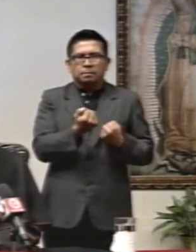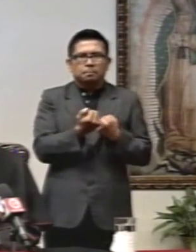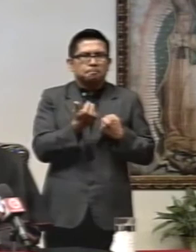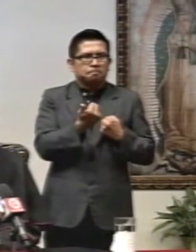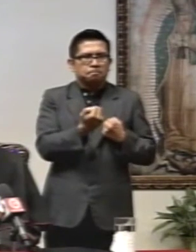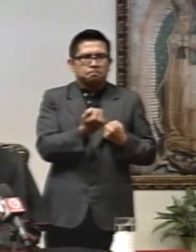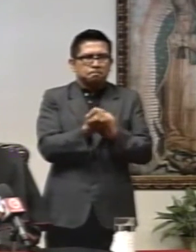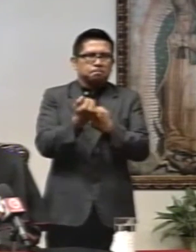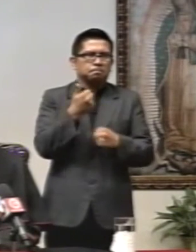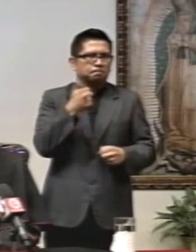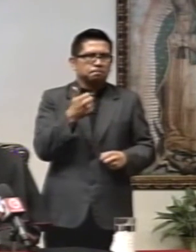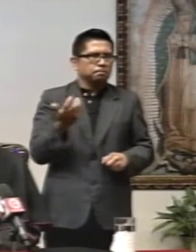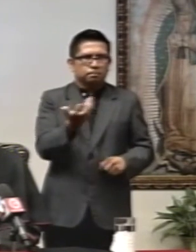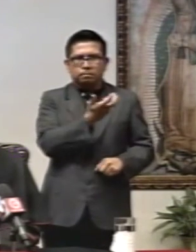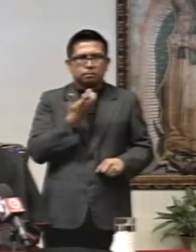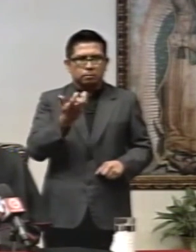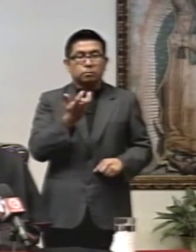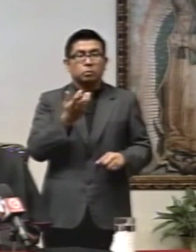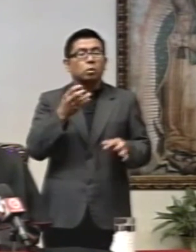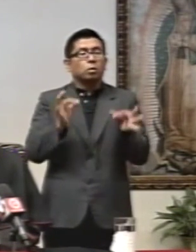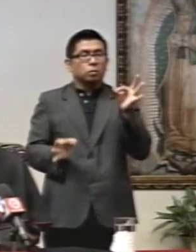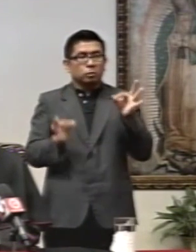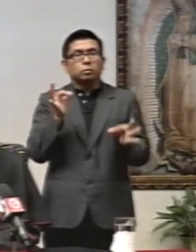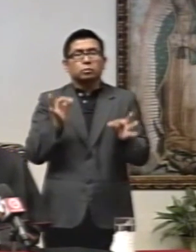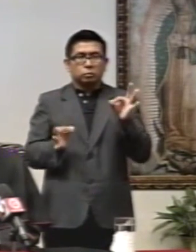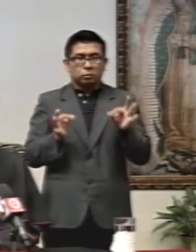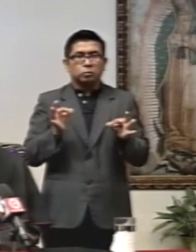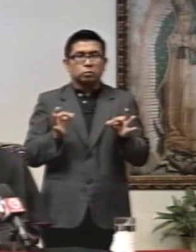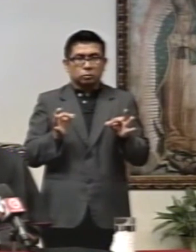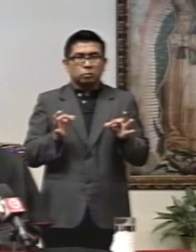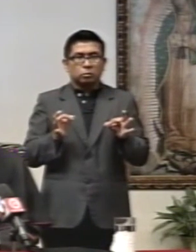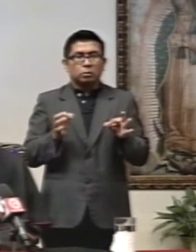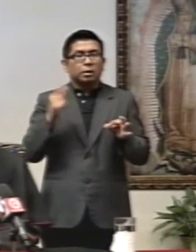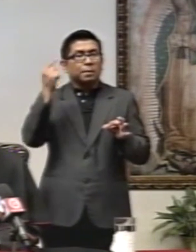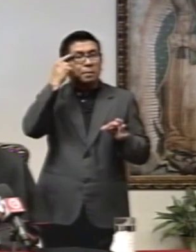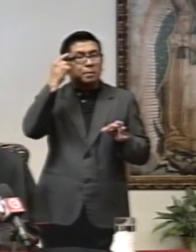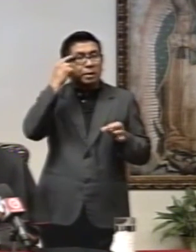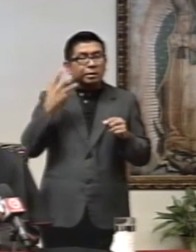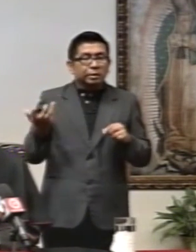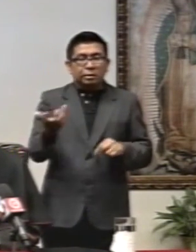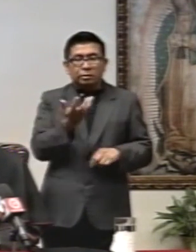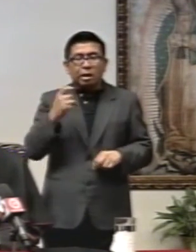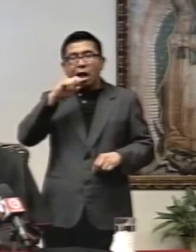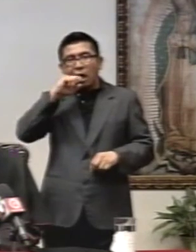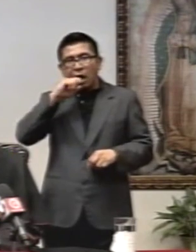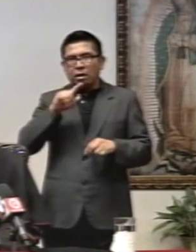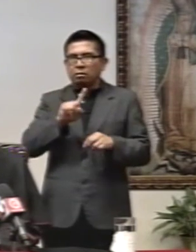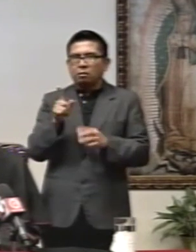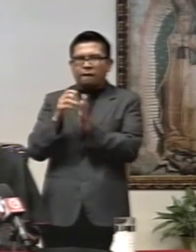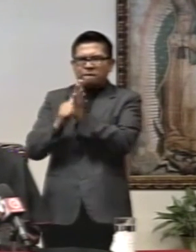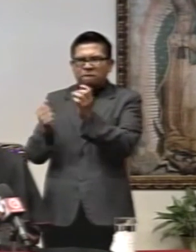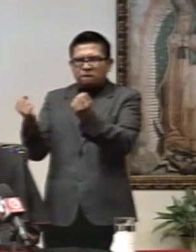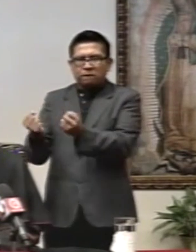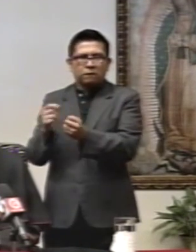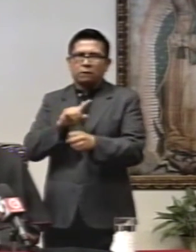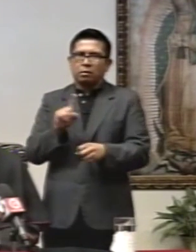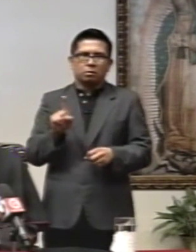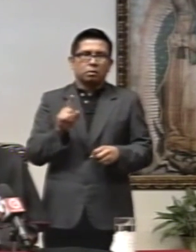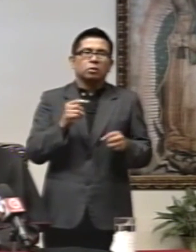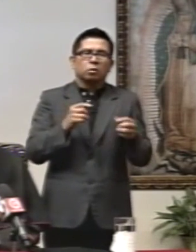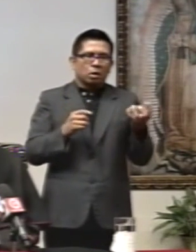pero sobre todo, es justo que se piense en los más pobres, no afectar a los más pobres.